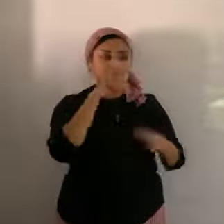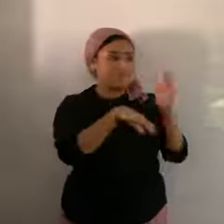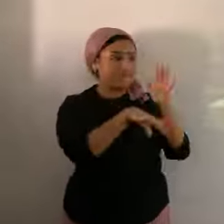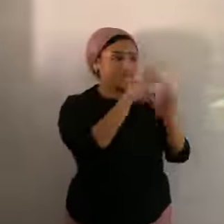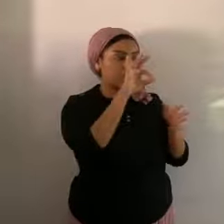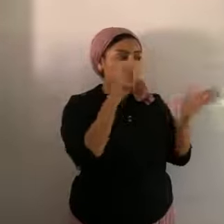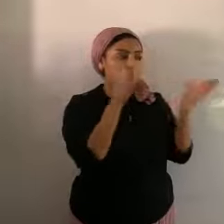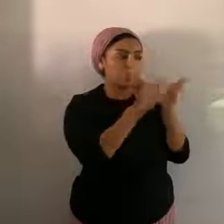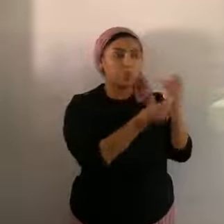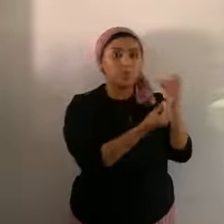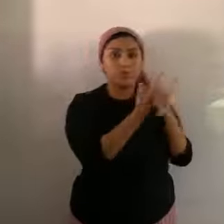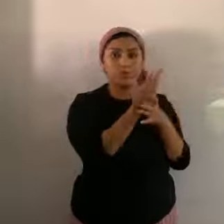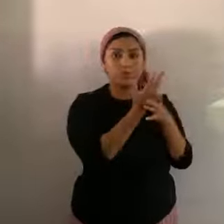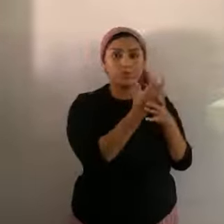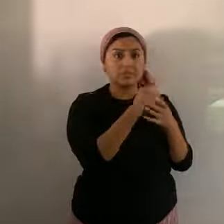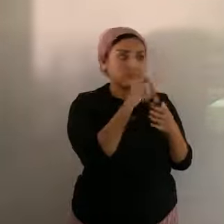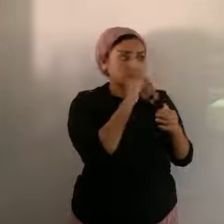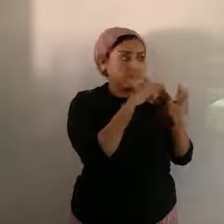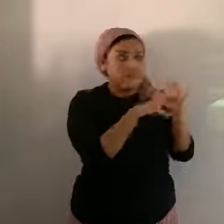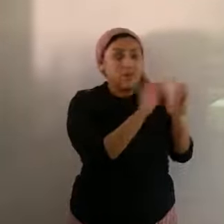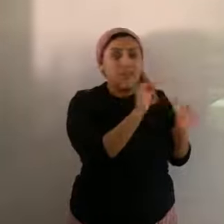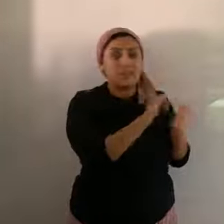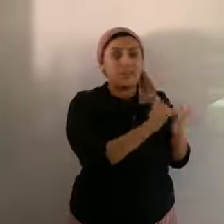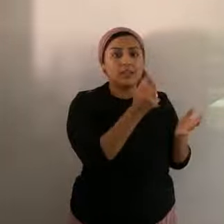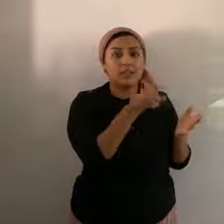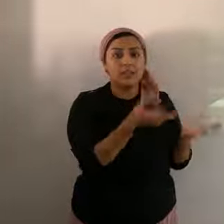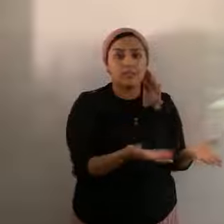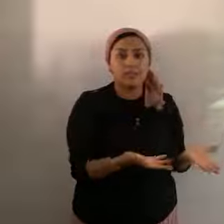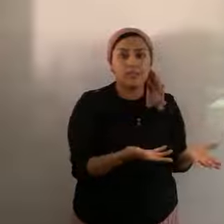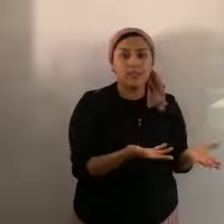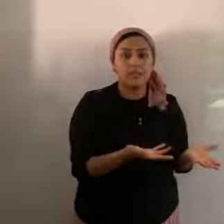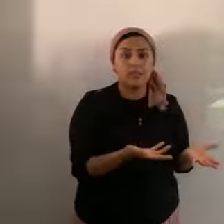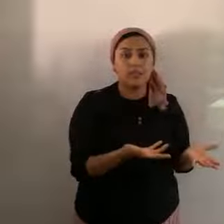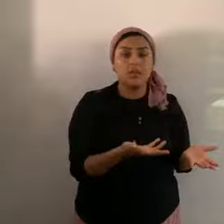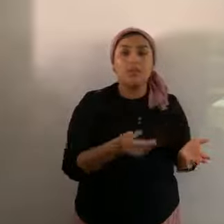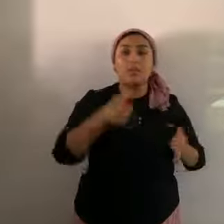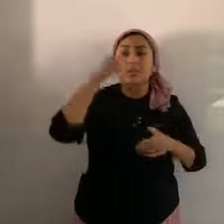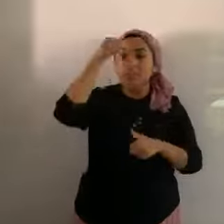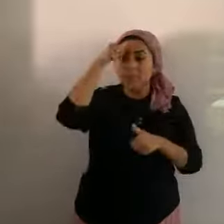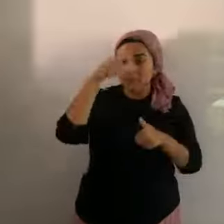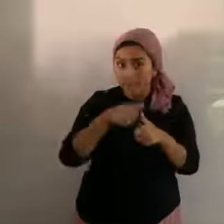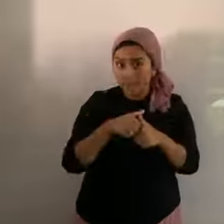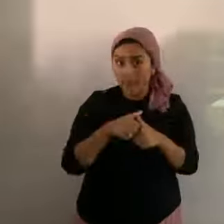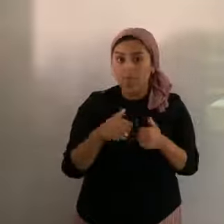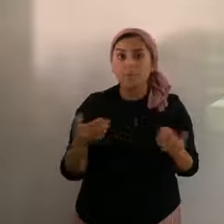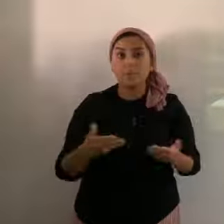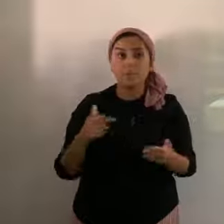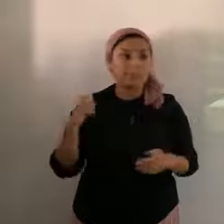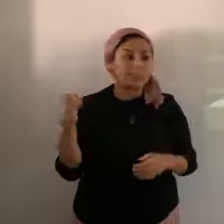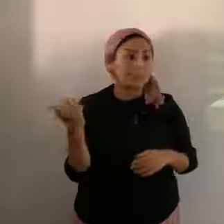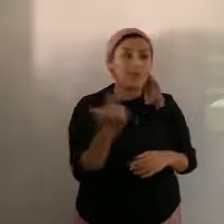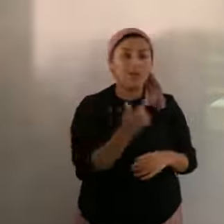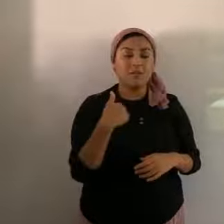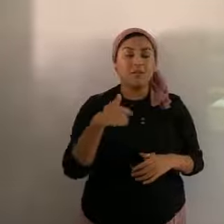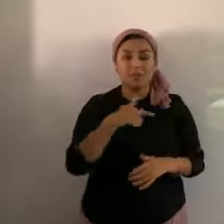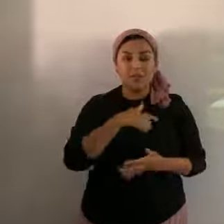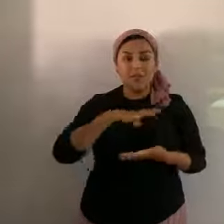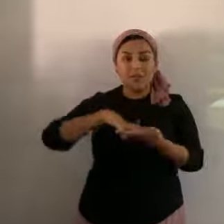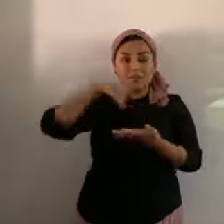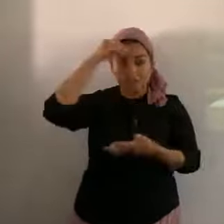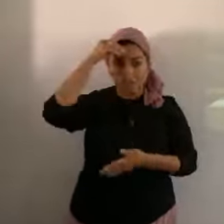los pequeños frutos, ni siquiera eso encontró Yahshua. Entonces, recordemos aquí, por todo lo que hemos ido